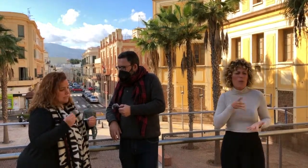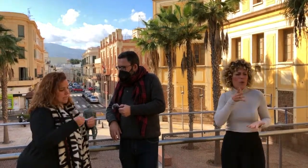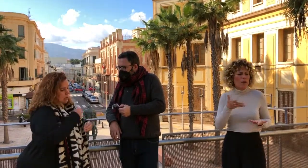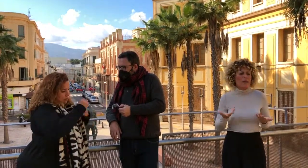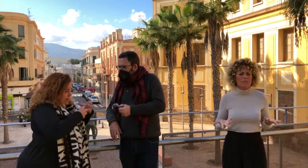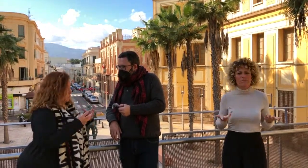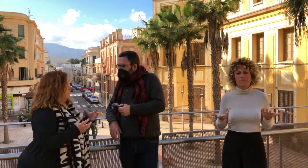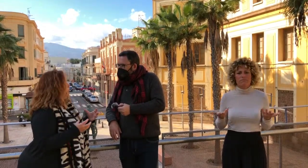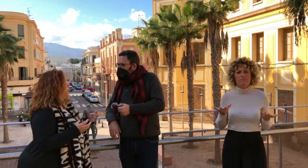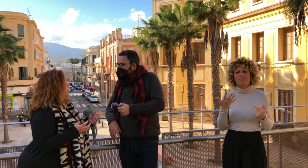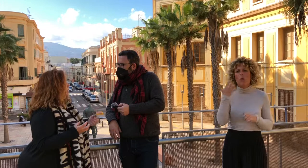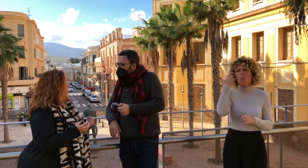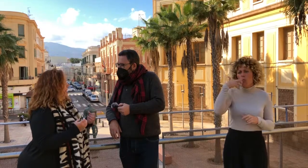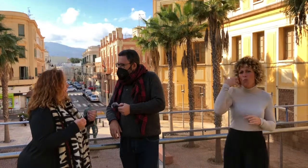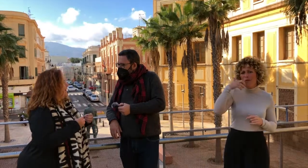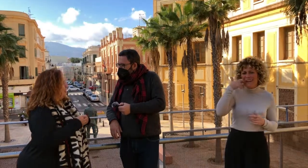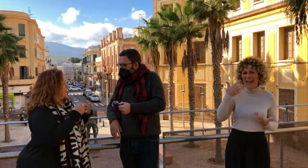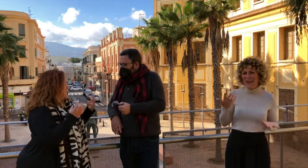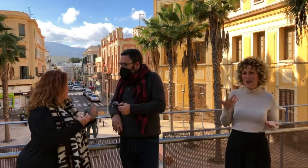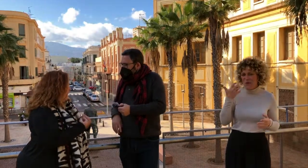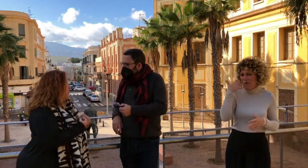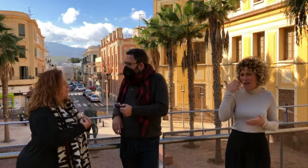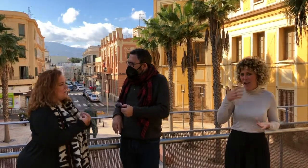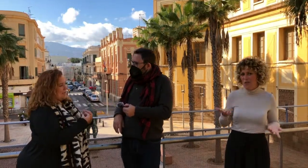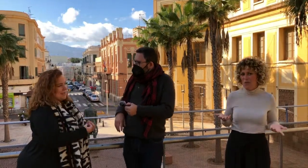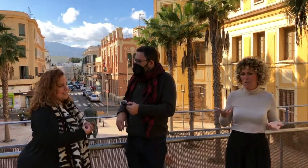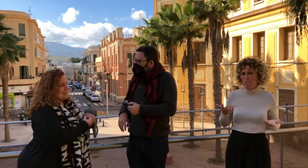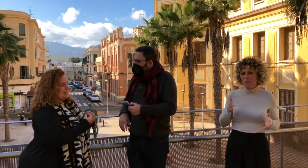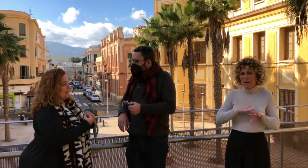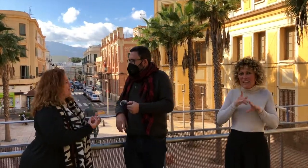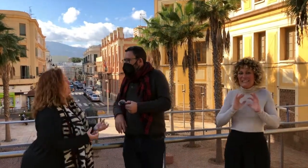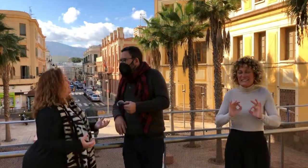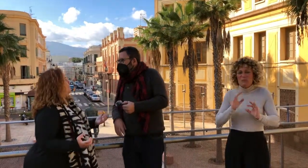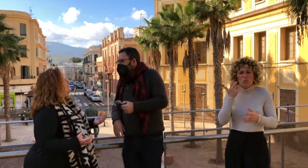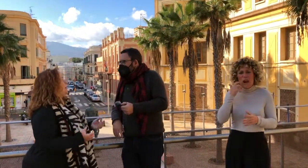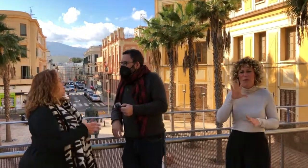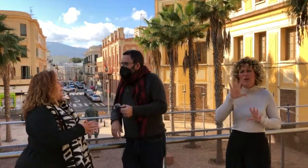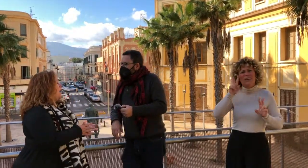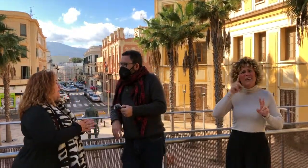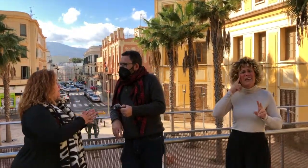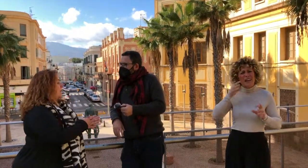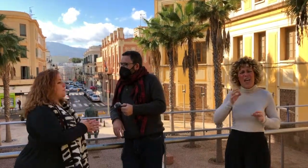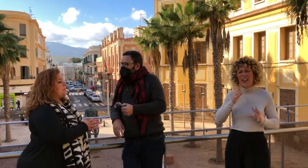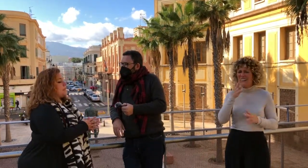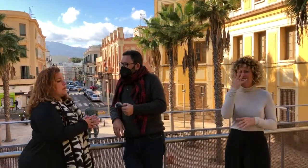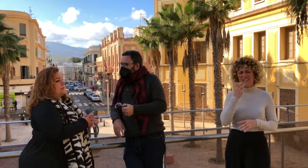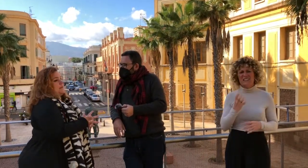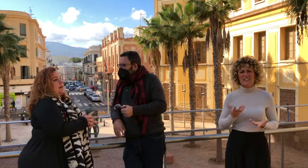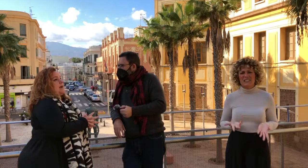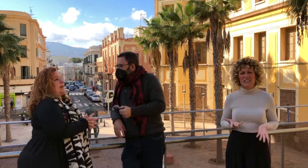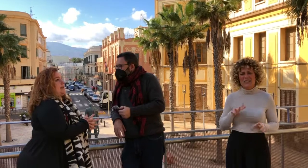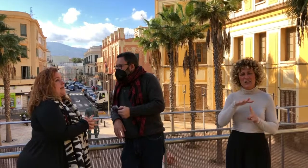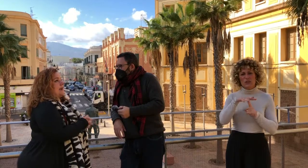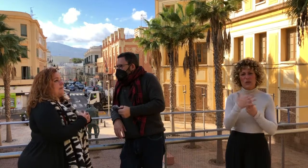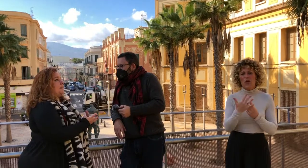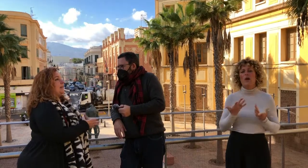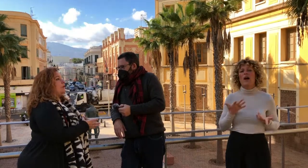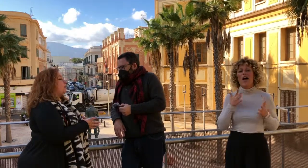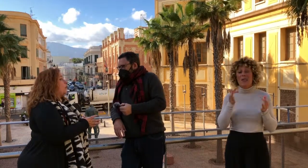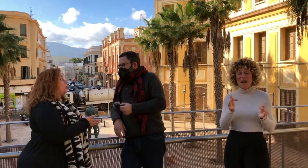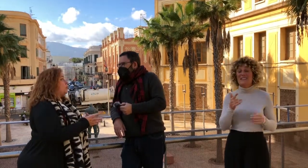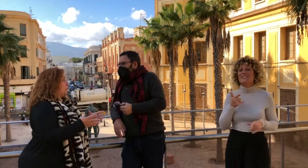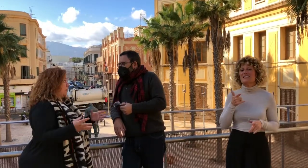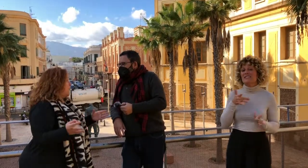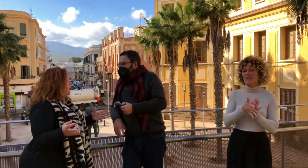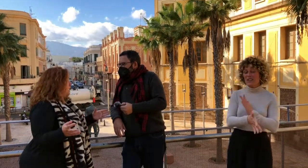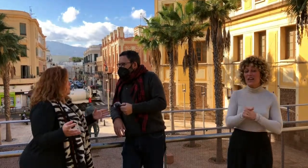es demasiado raro para poder sí, concretarlo, pero es que es así de triste. Que al final, además, implica que la intérprete no